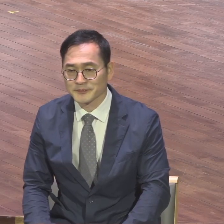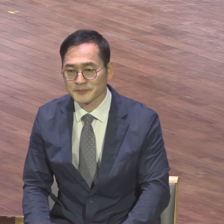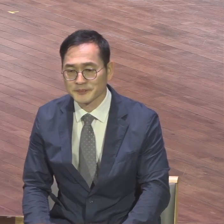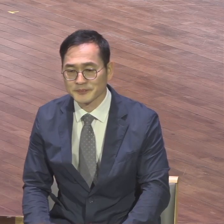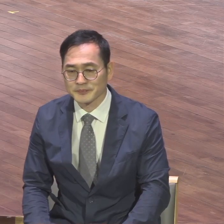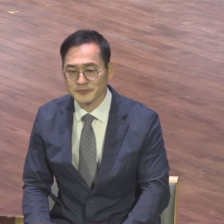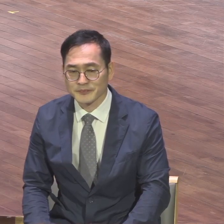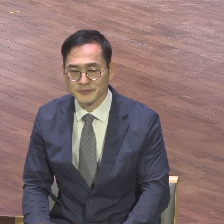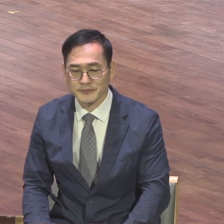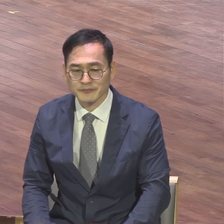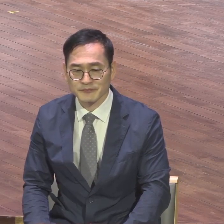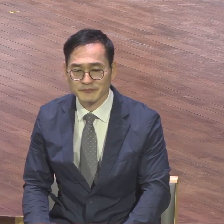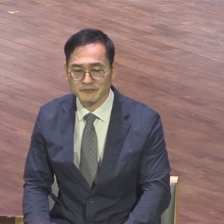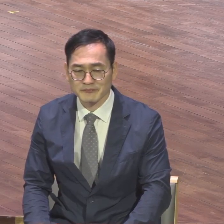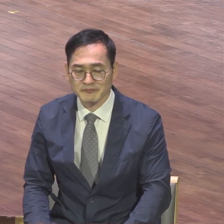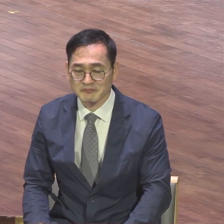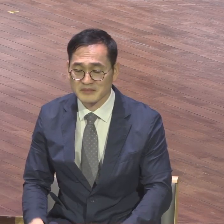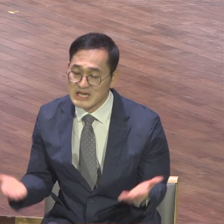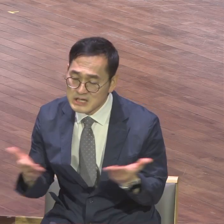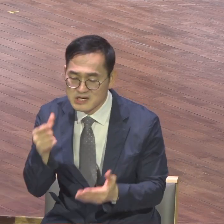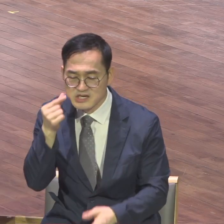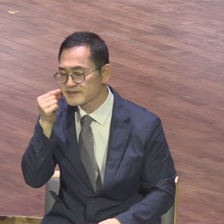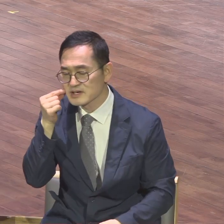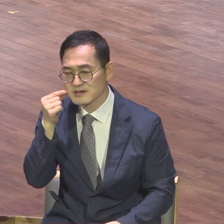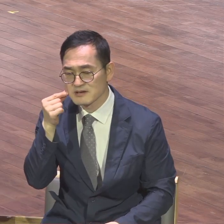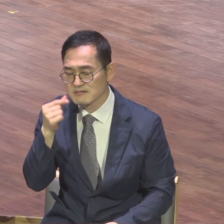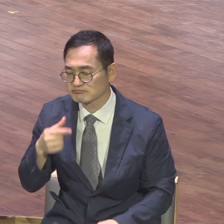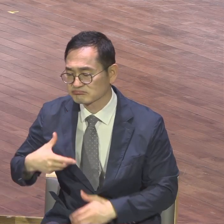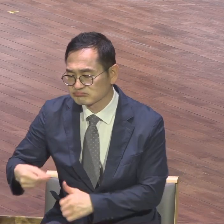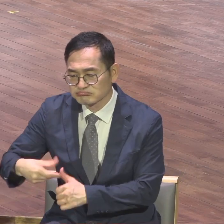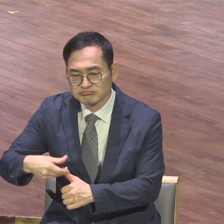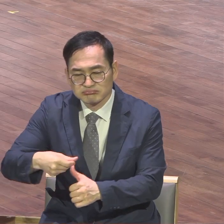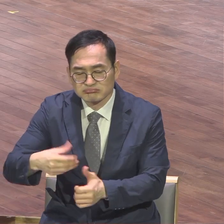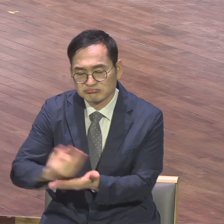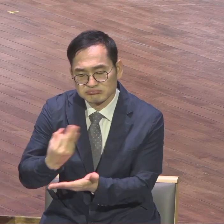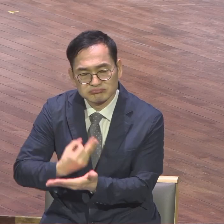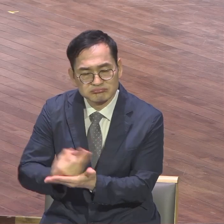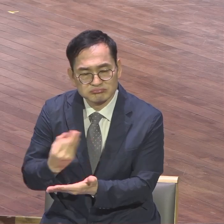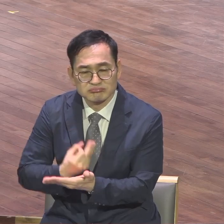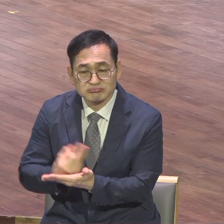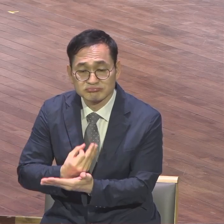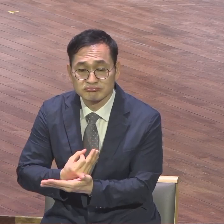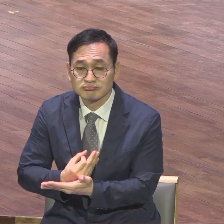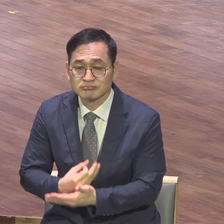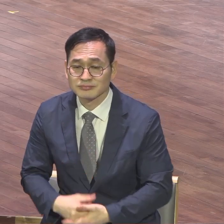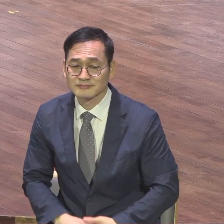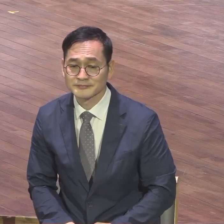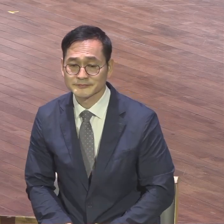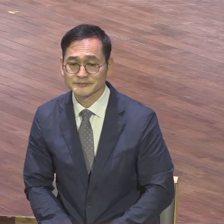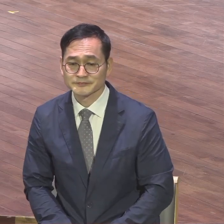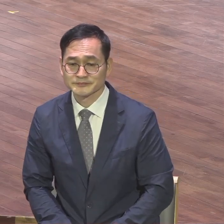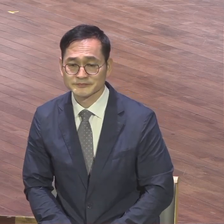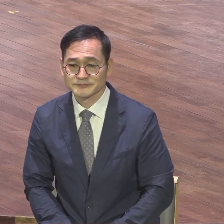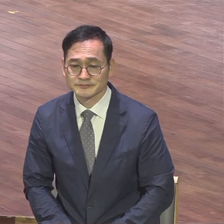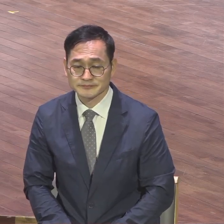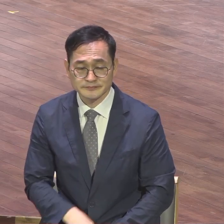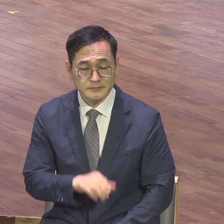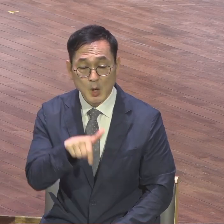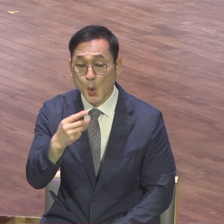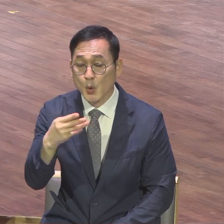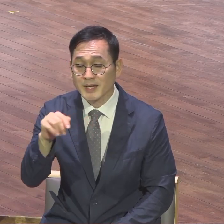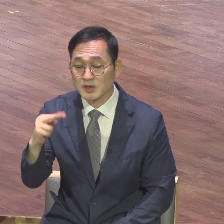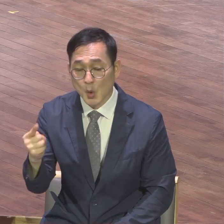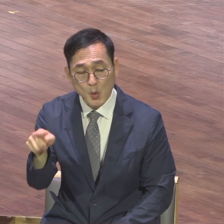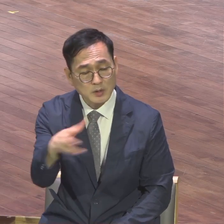그 정도로 그 당시에 그렇게 이 사업이 잘 됐던 사업이에요. 그리고 고린도로 온